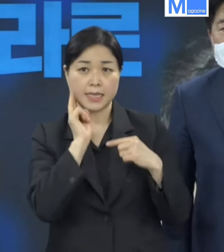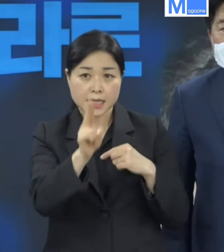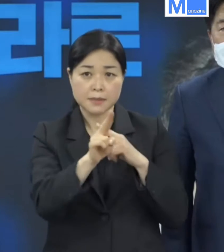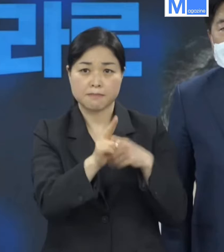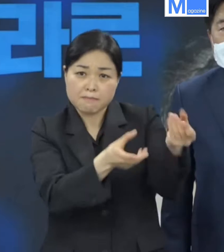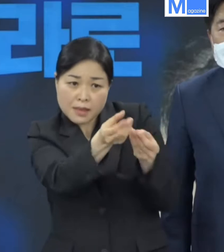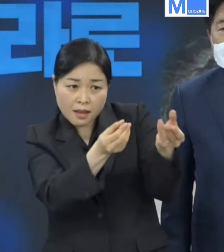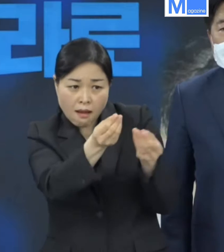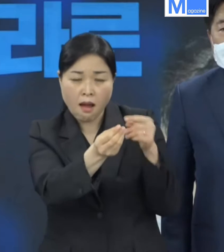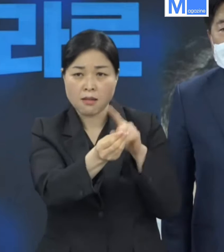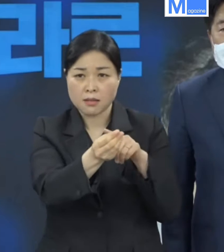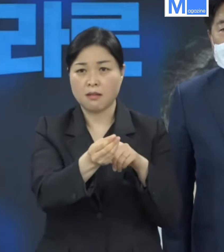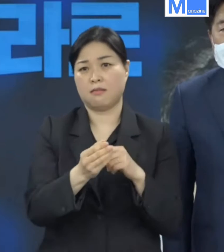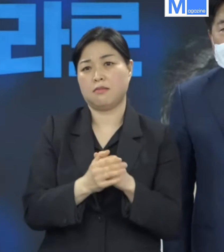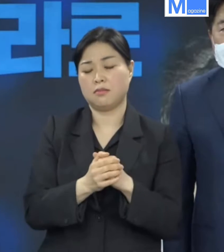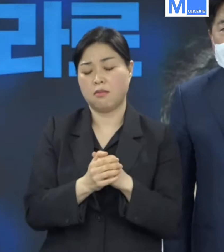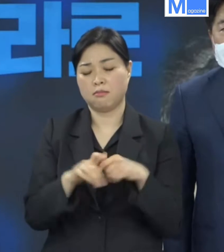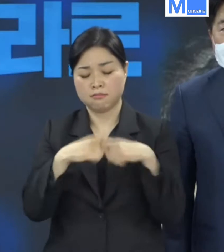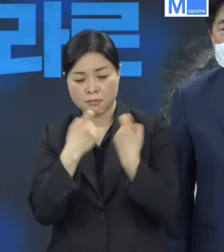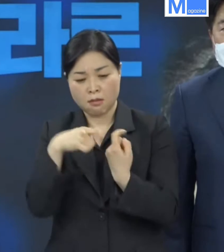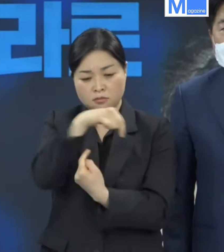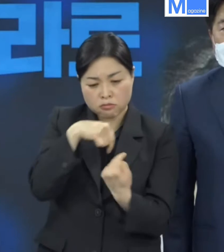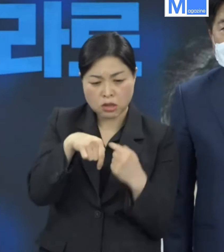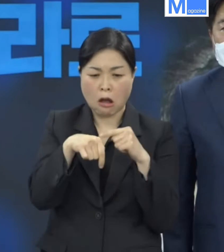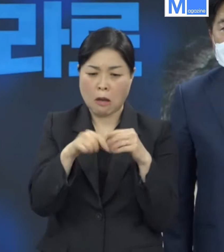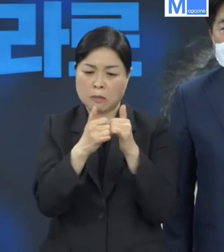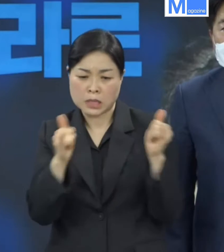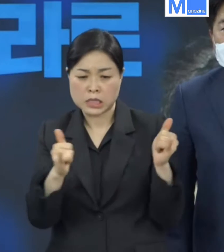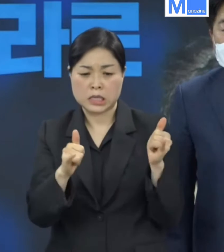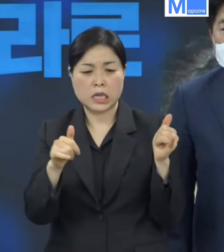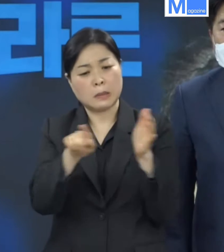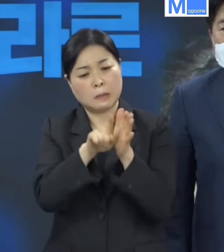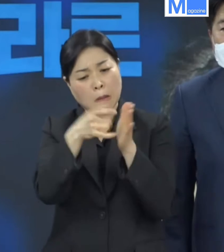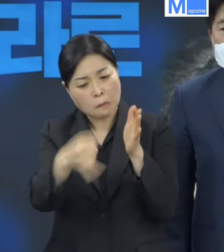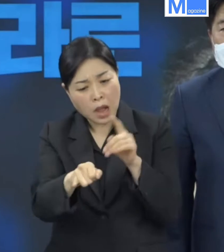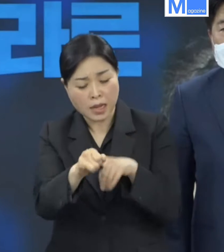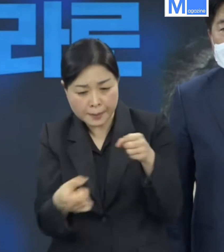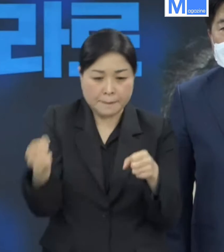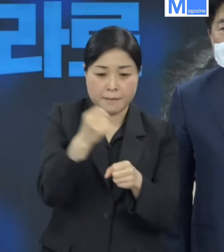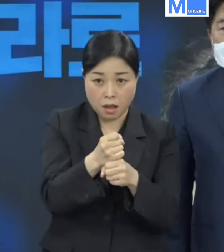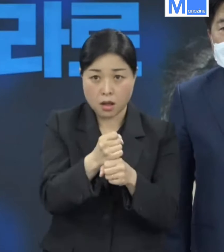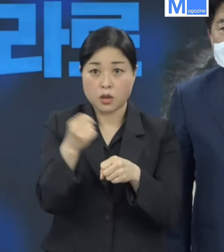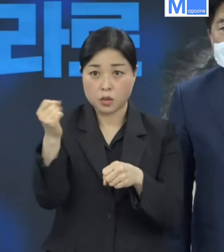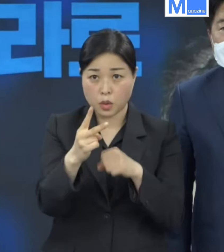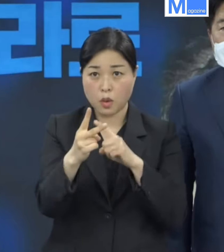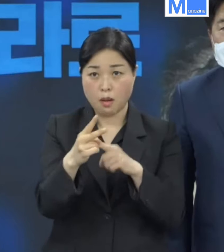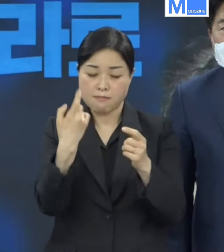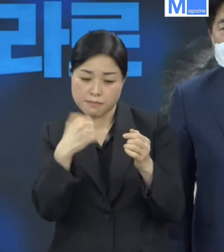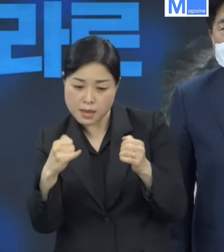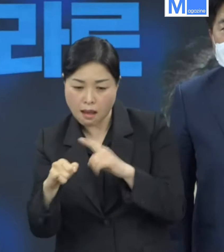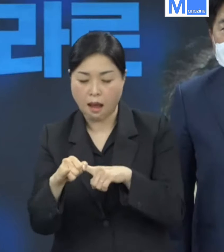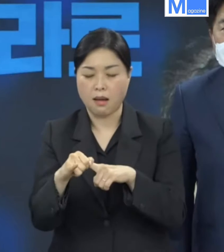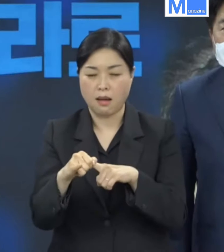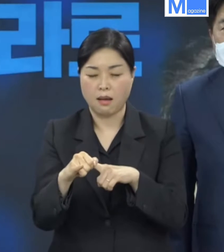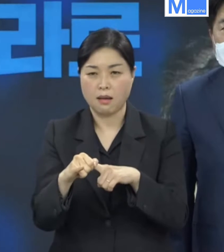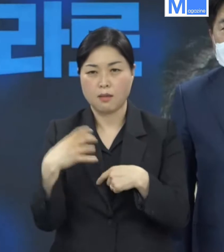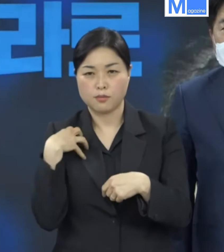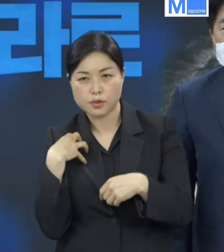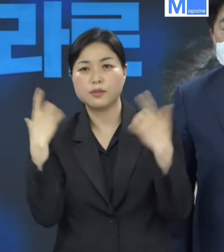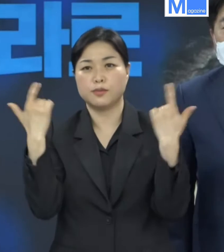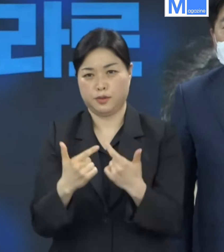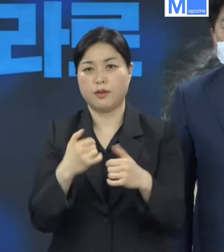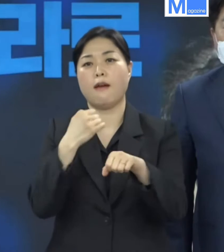내몰린 소상공인 자영업자의 신용 회복을 돕고 채무 부담을 줄여드리겠습니다. 코로나